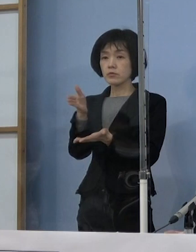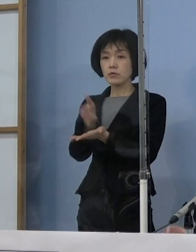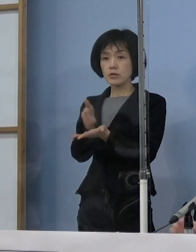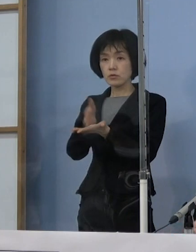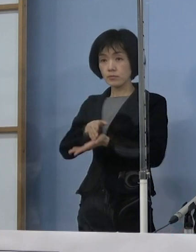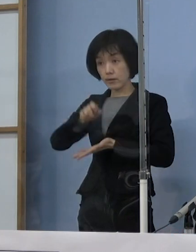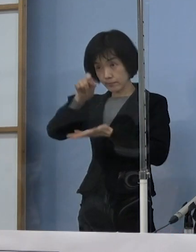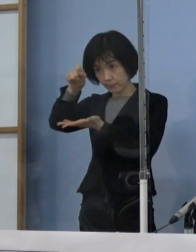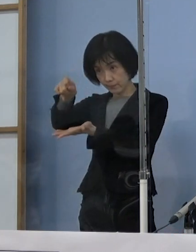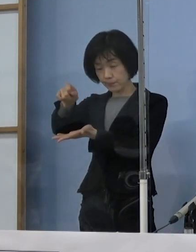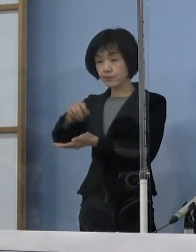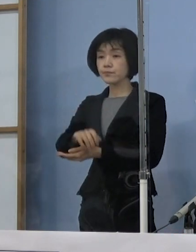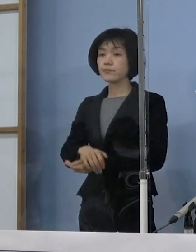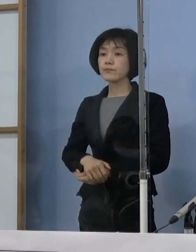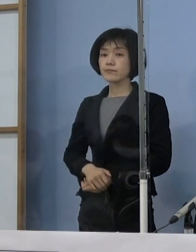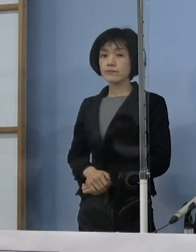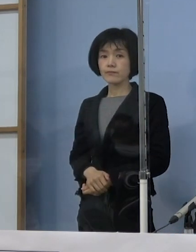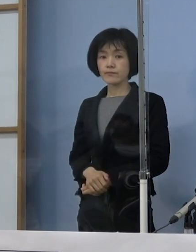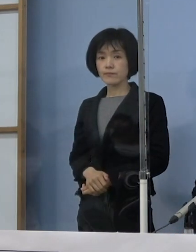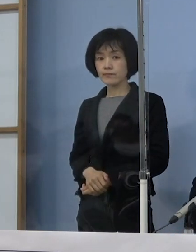ていただきたいと思います。